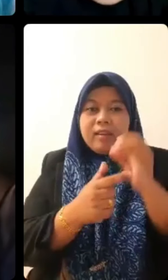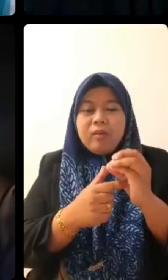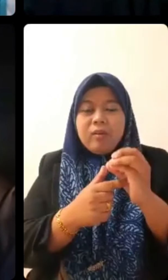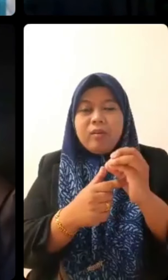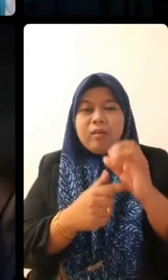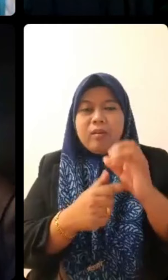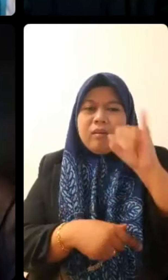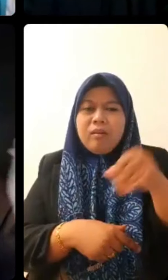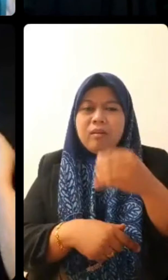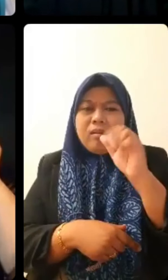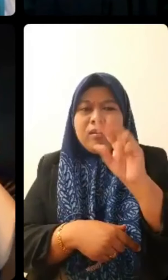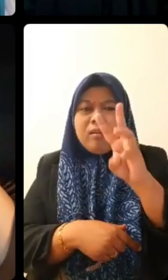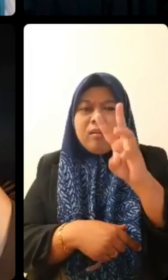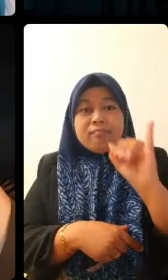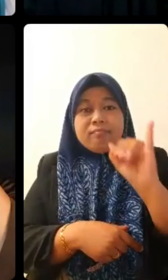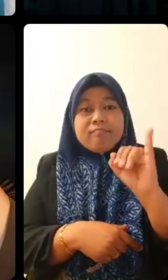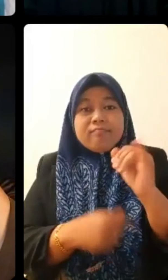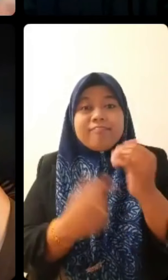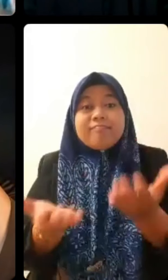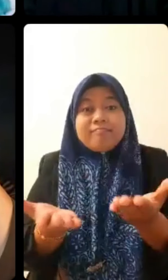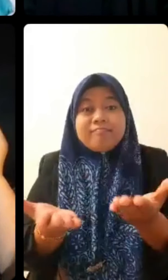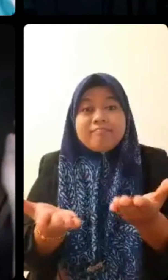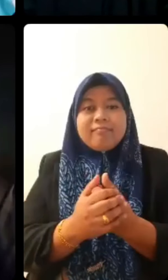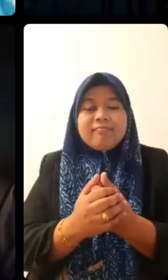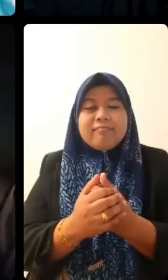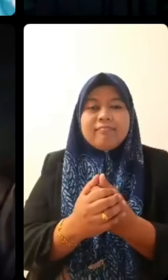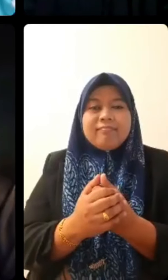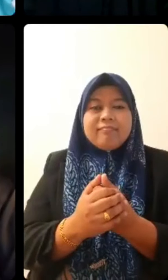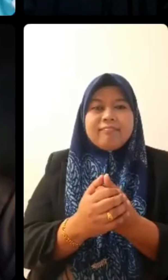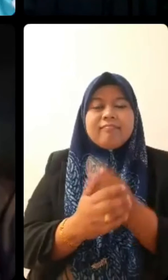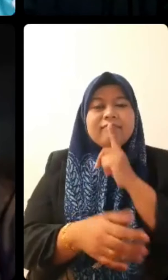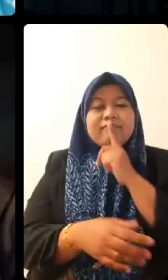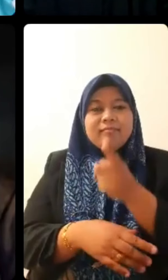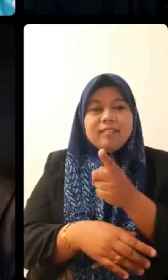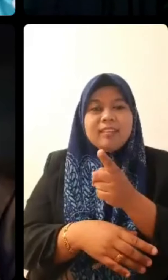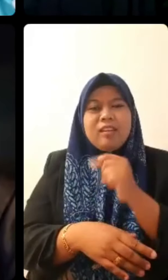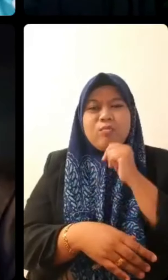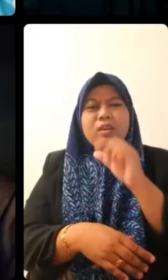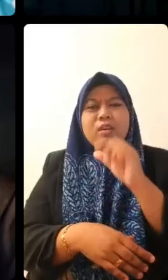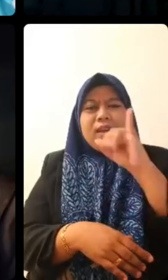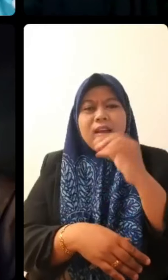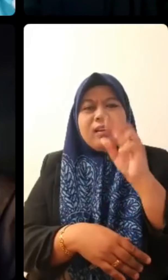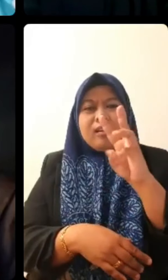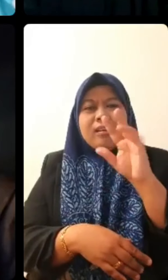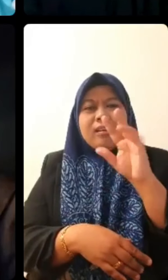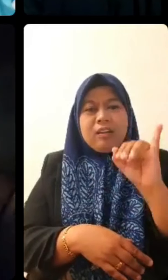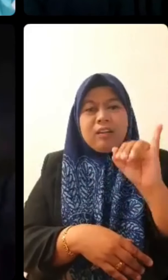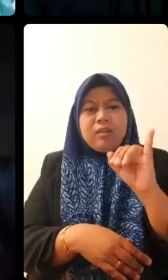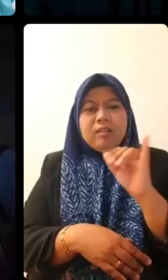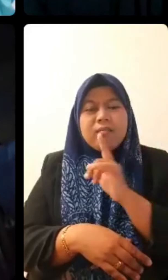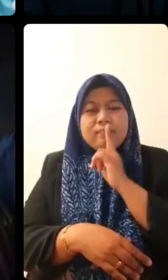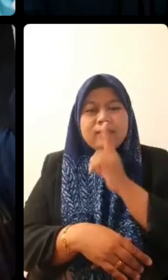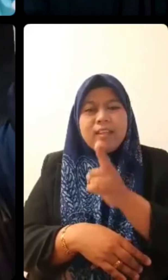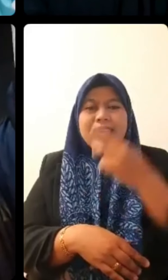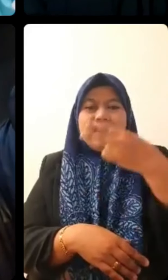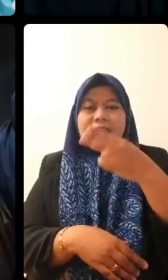Zaid. Okey, dia sebenarnya bukan Jawi ya. Dia sebenarnya huruf hijaiyah. Okay, huruf